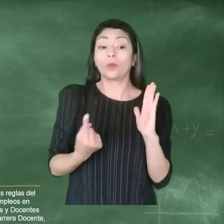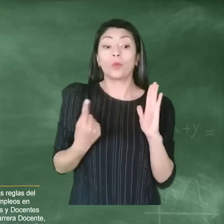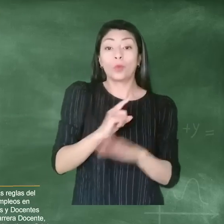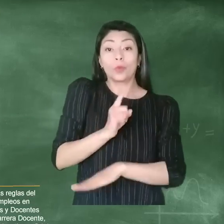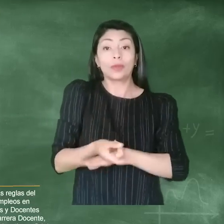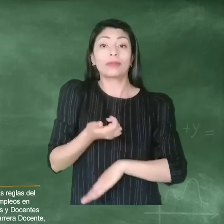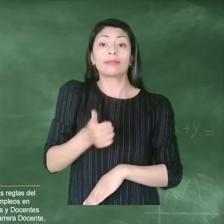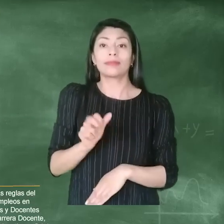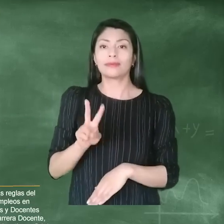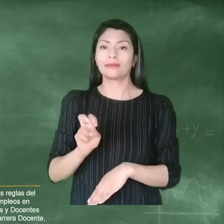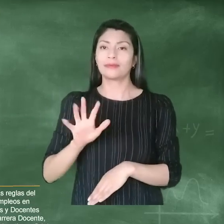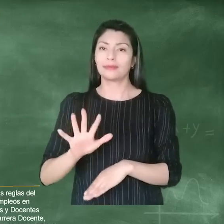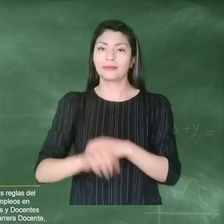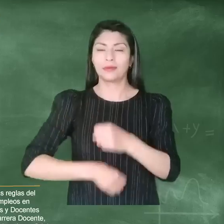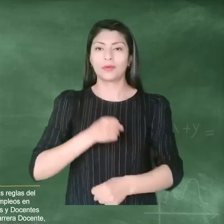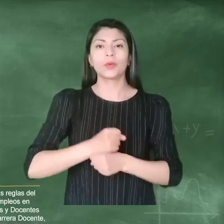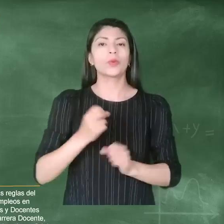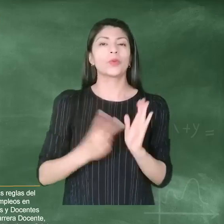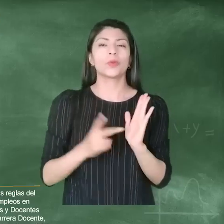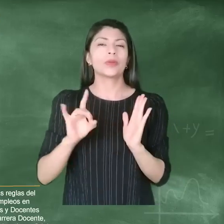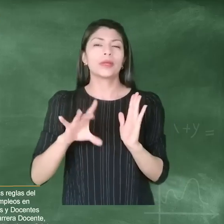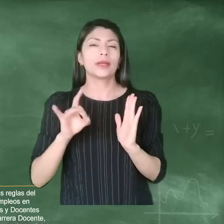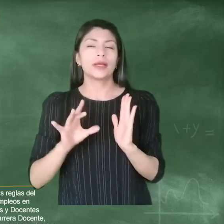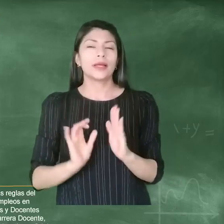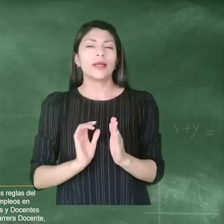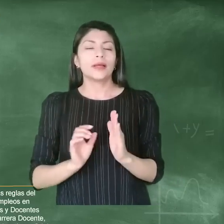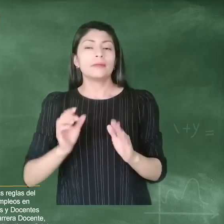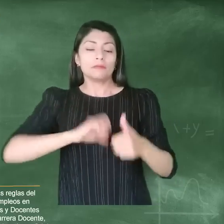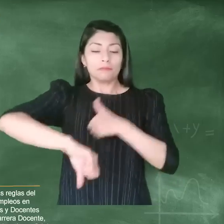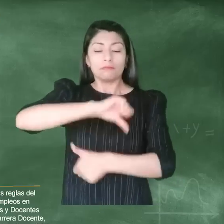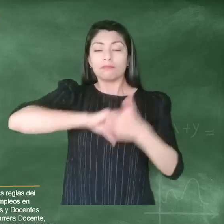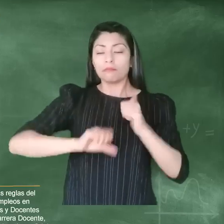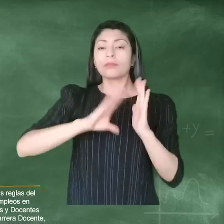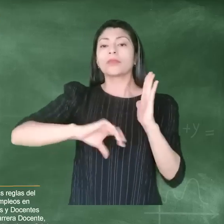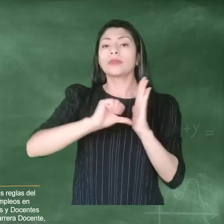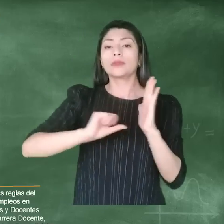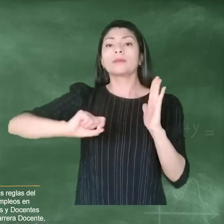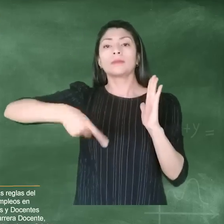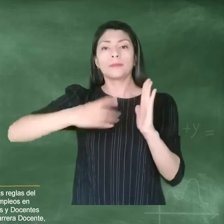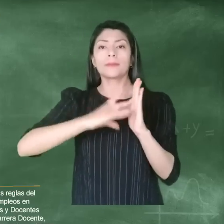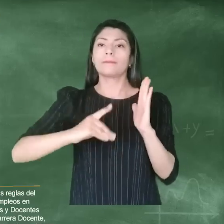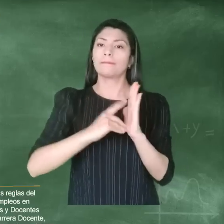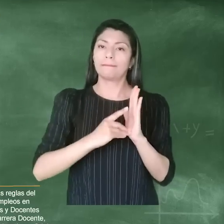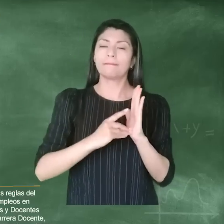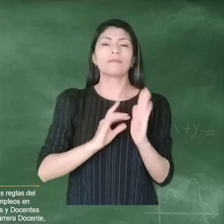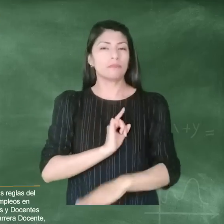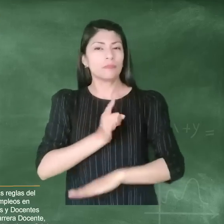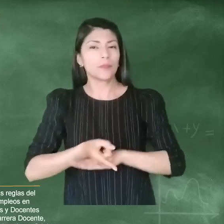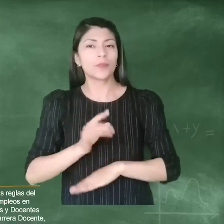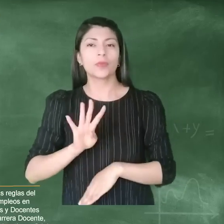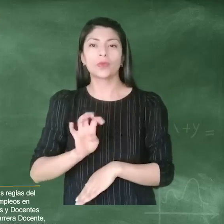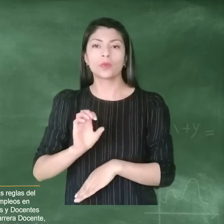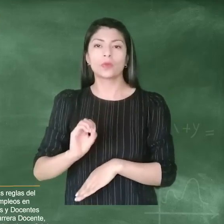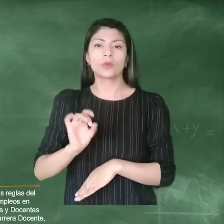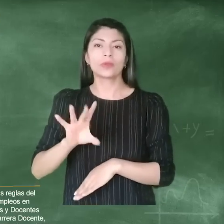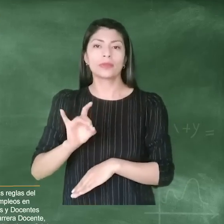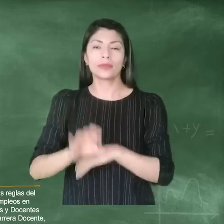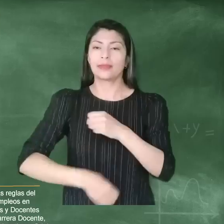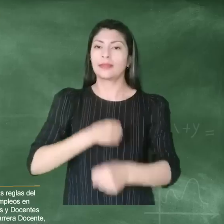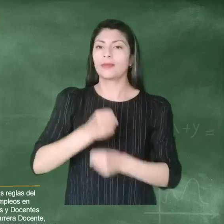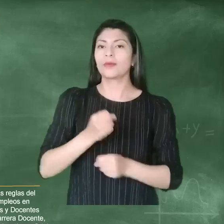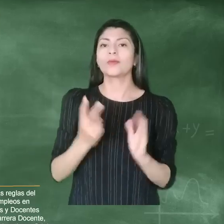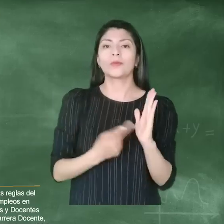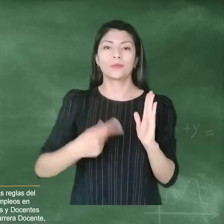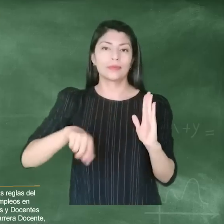2.4.1.1.3 del Decreto Único Reglamentario 1075 de 2015 subrogado por el artículo 1 del Decreto